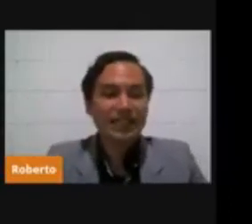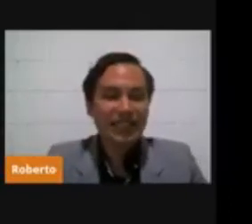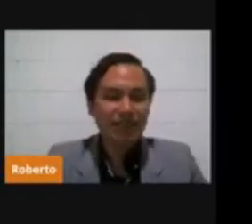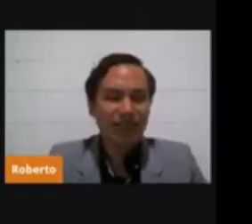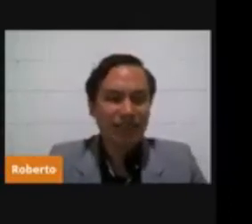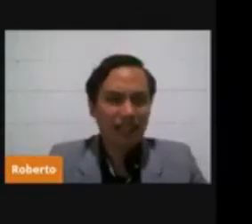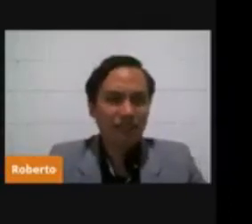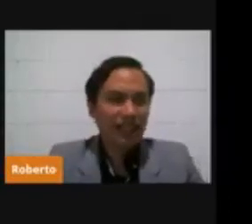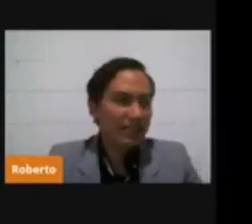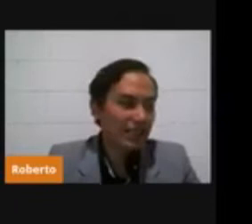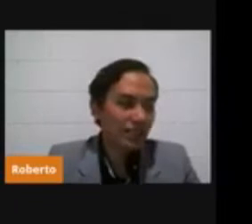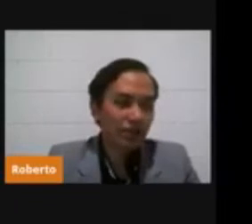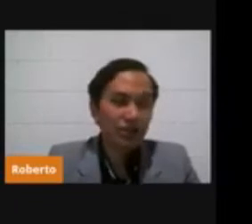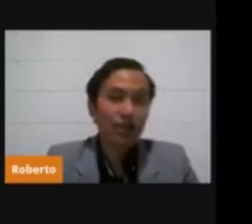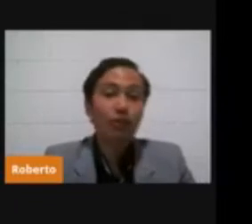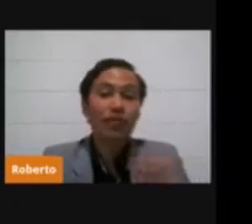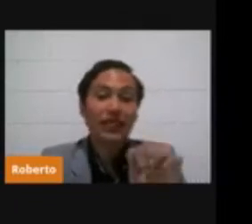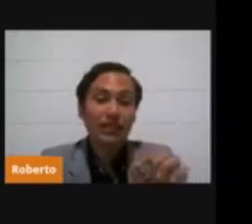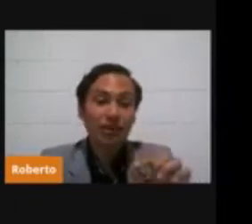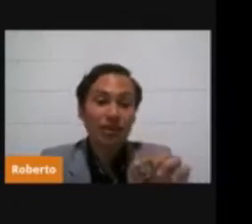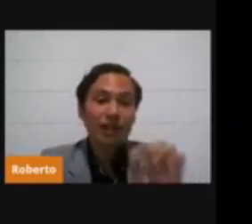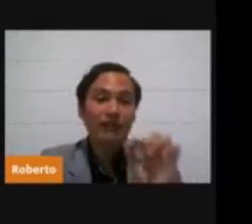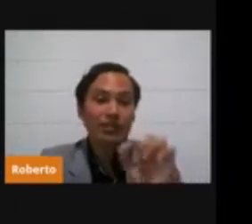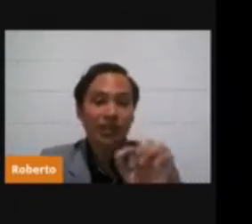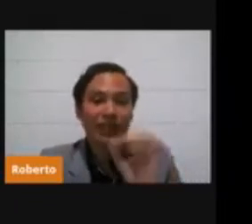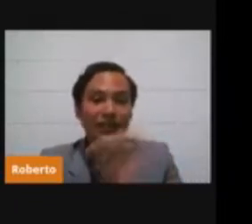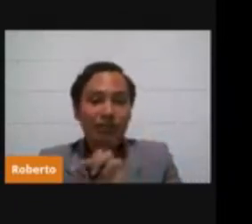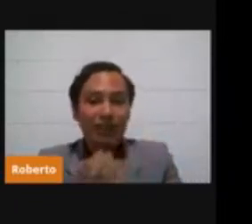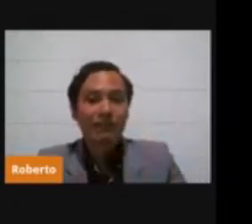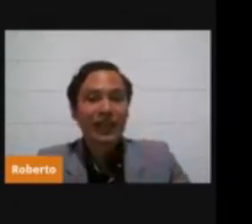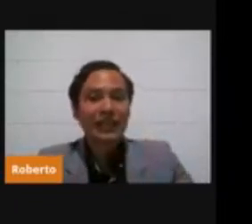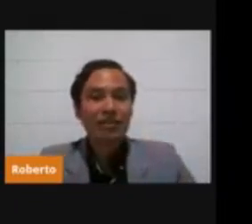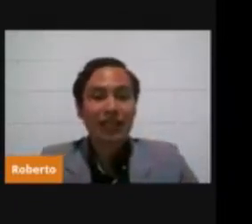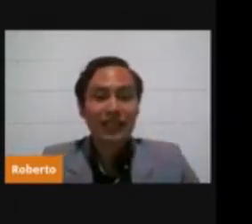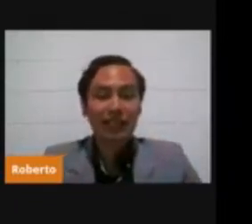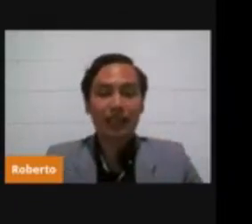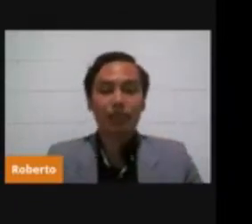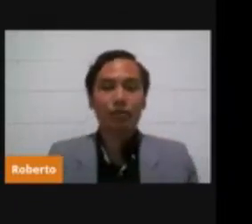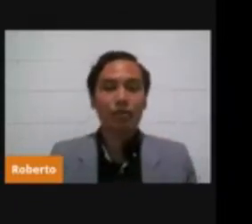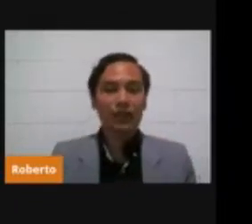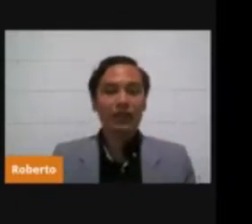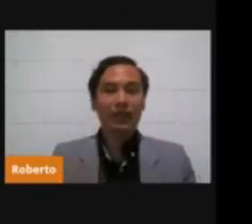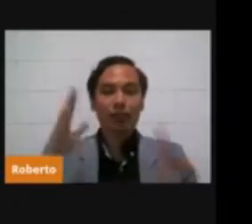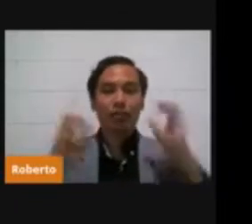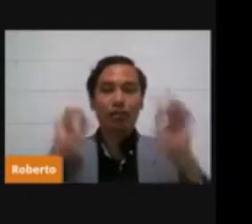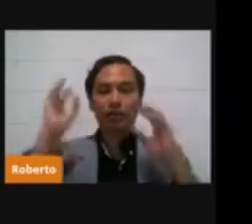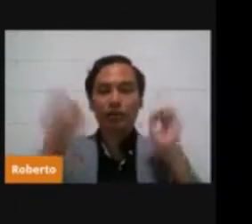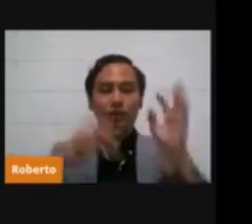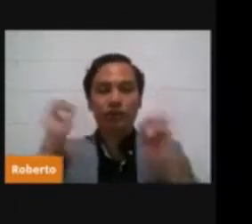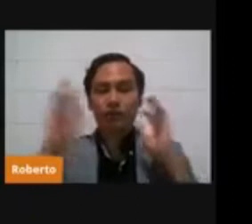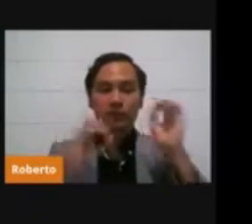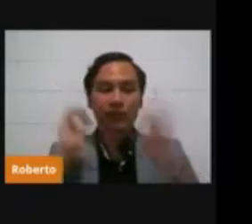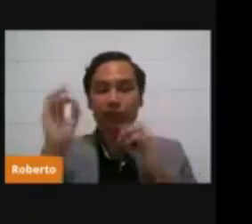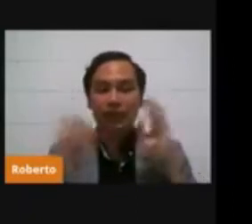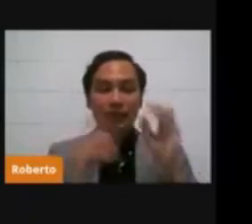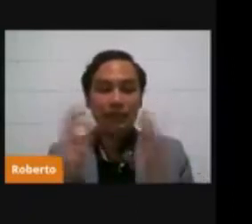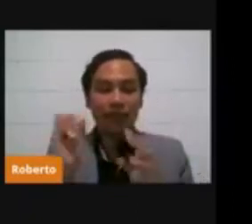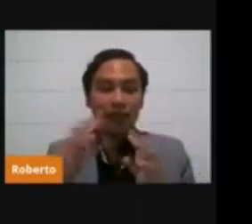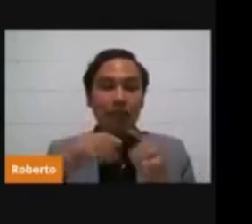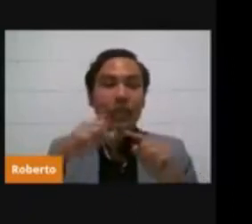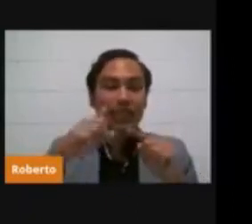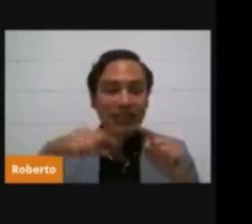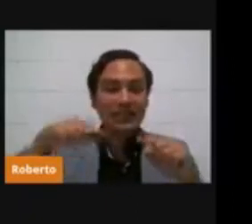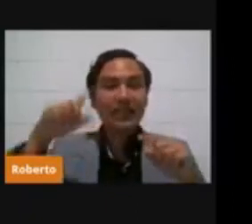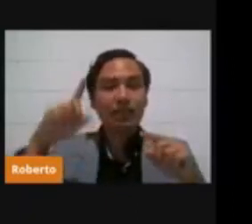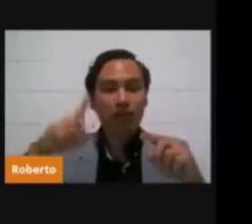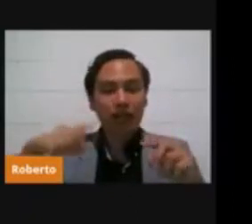y CVG. ¿Qué es eso? Eso es comunicación visual gestual. Eso quiere decir que yo no voy a hablar puro robot, sino que también